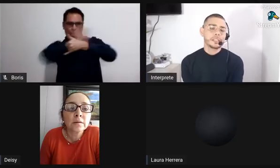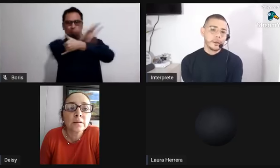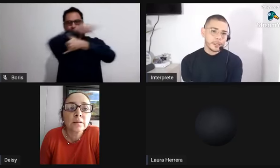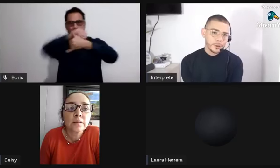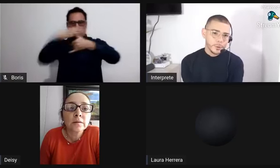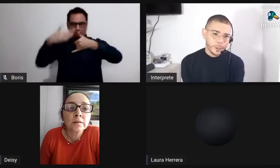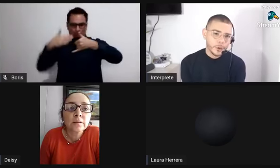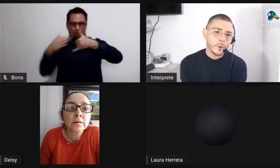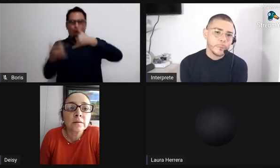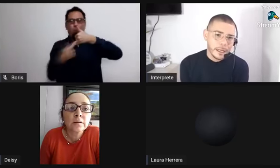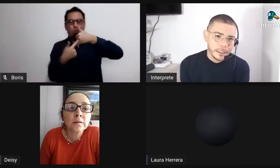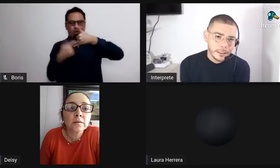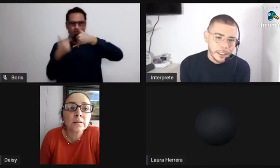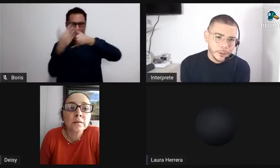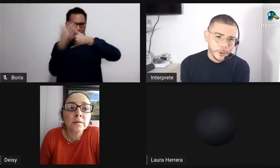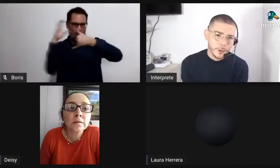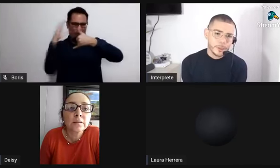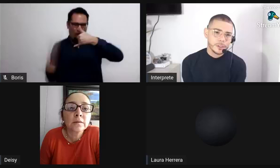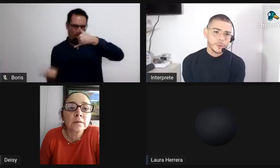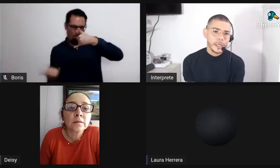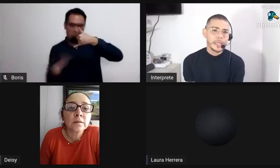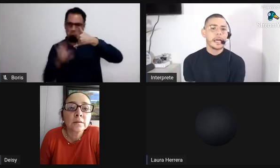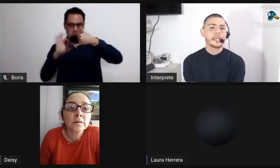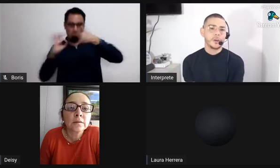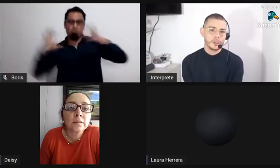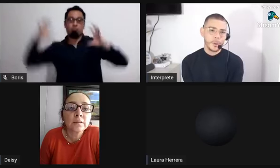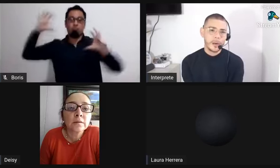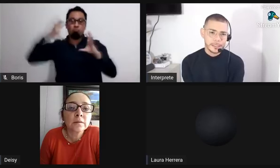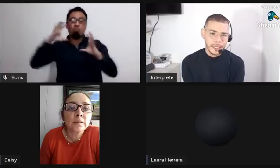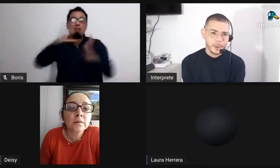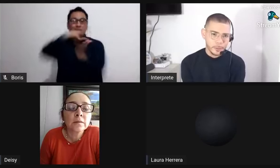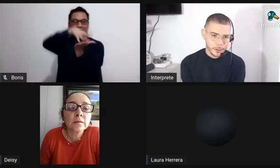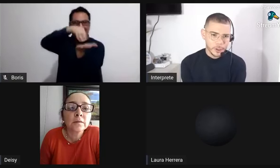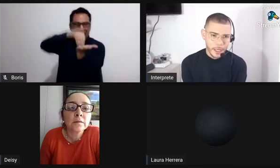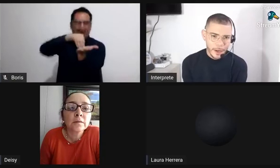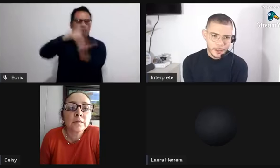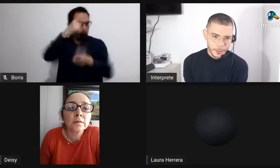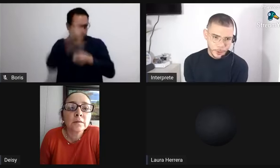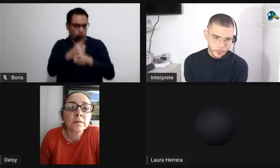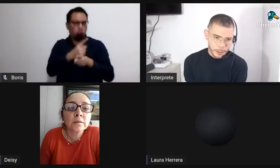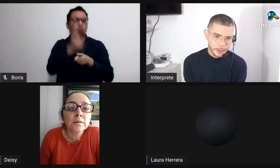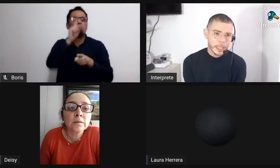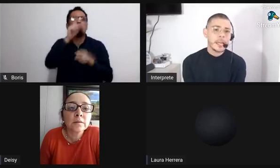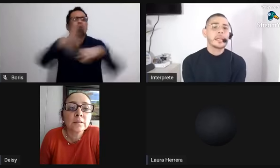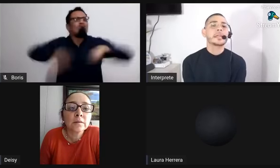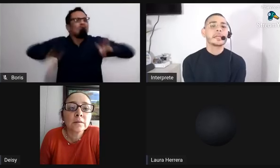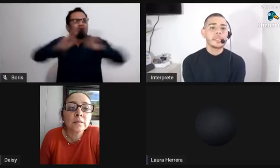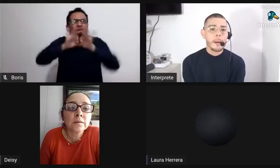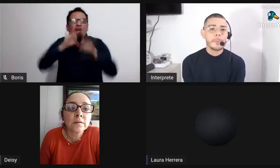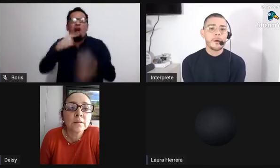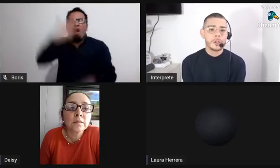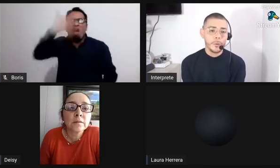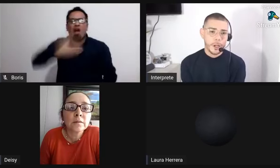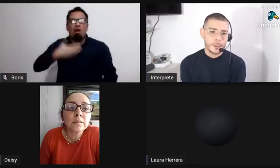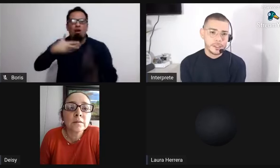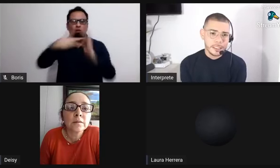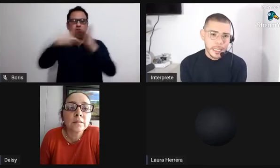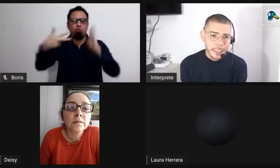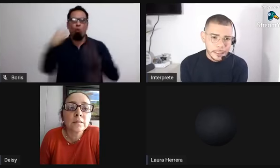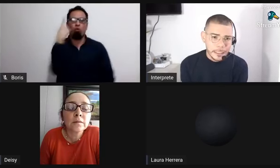estaba incluido parte del territorio de Venezuela y los otros países que tú mencionabas anteriormente y que estaban bajo el gobierno centralista.